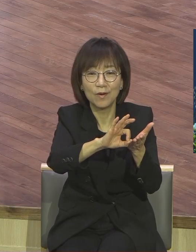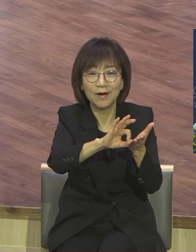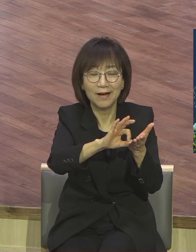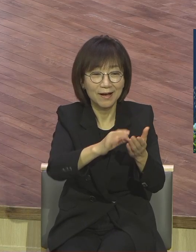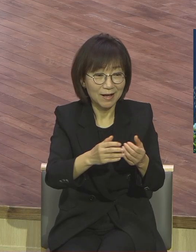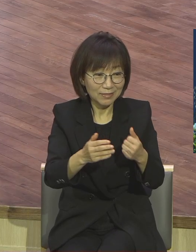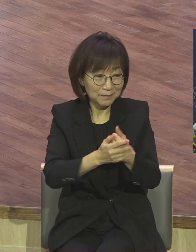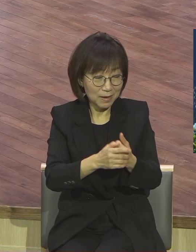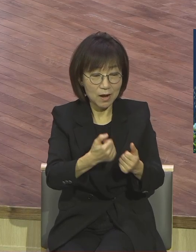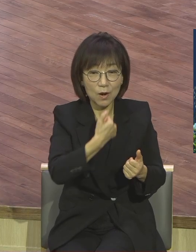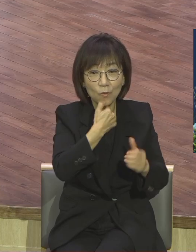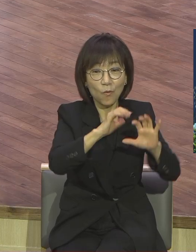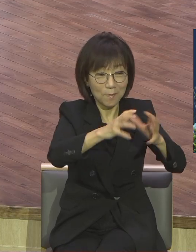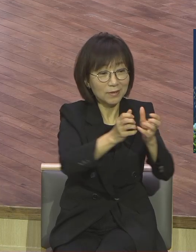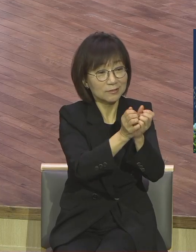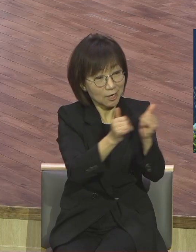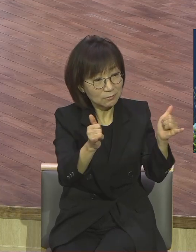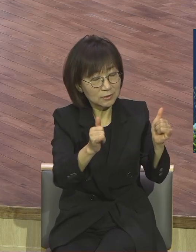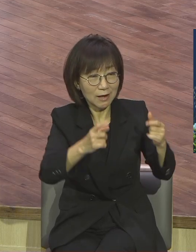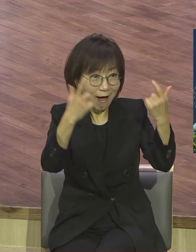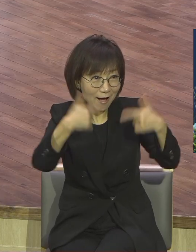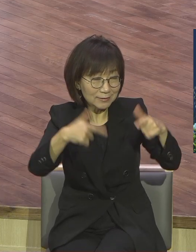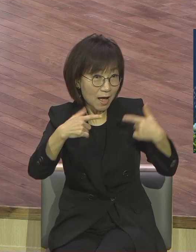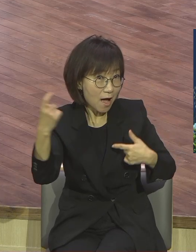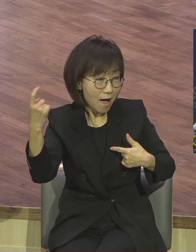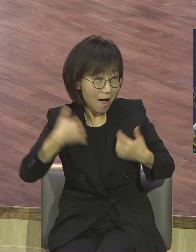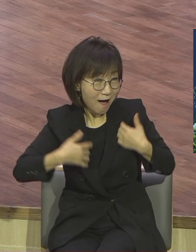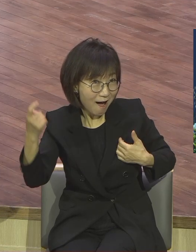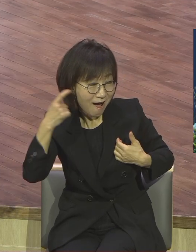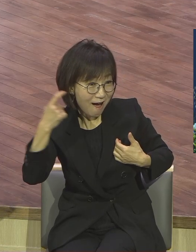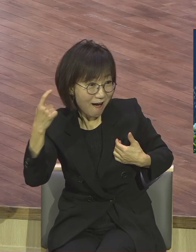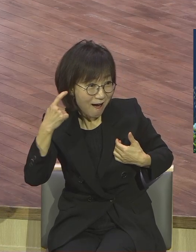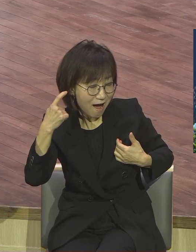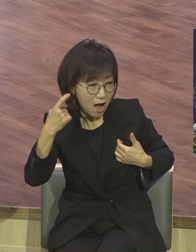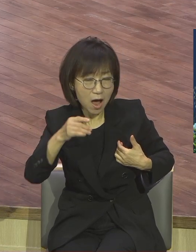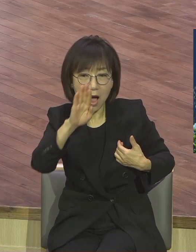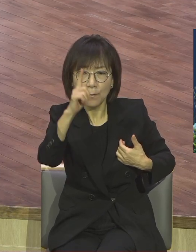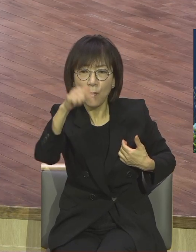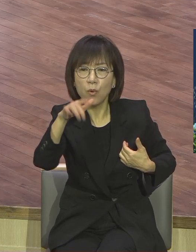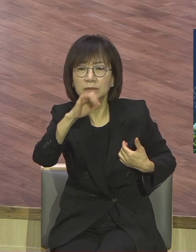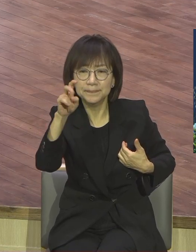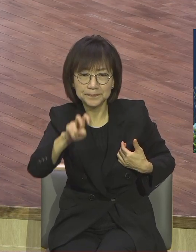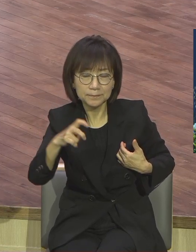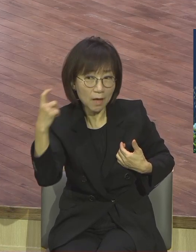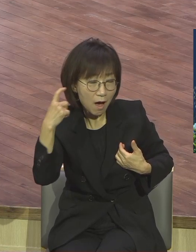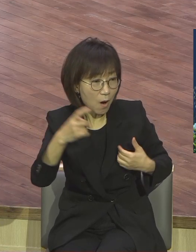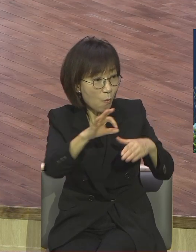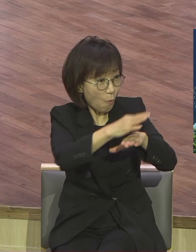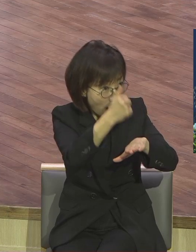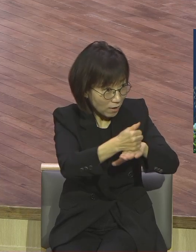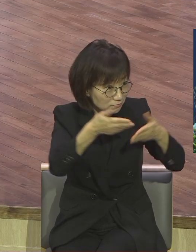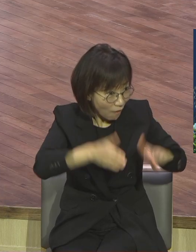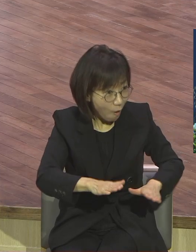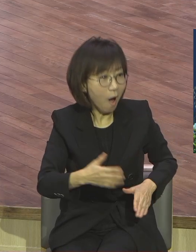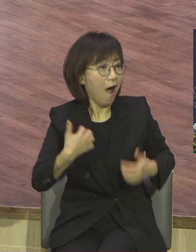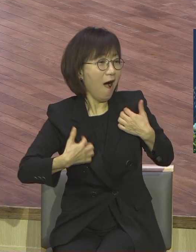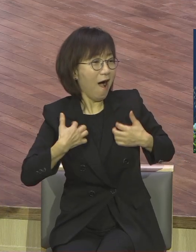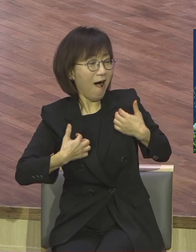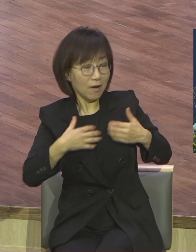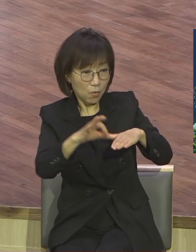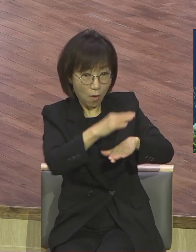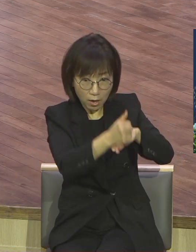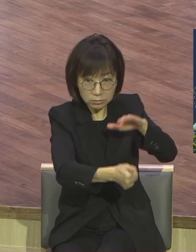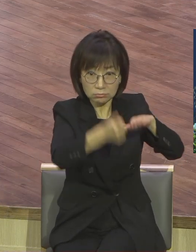당시 로마에 살던 모든 사람들은 이런 로마 황제의 복음에 익숙해 있었어요. 그래서 사도 바울은